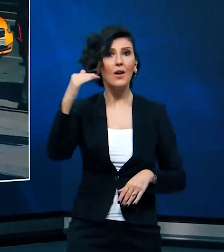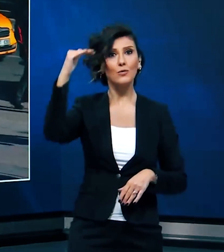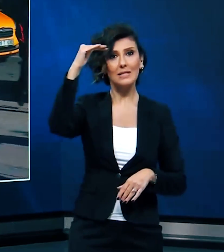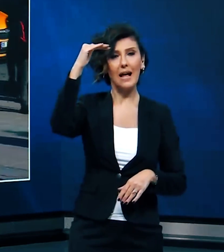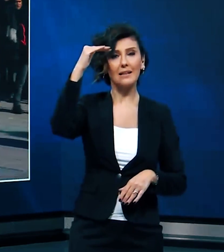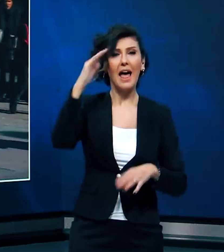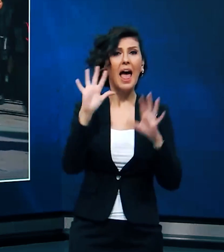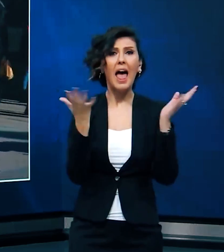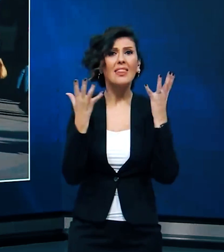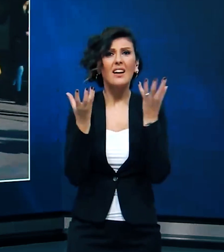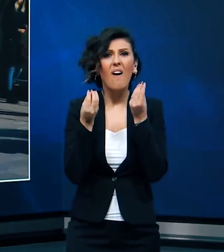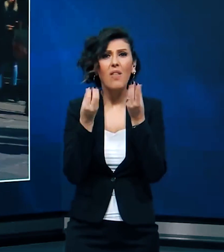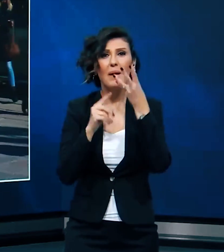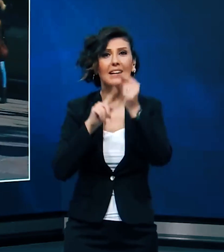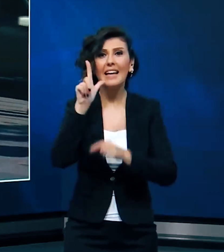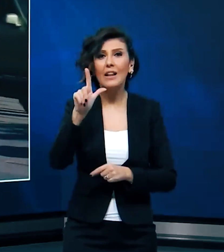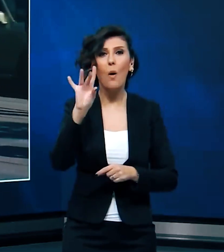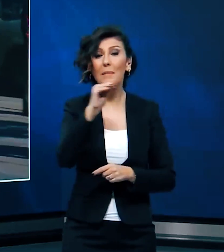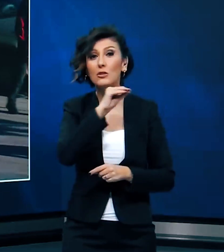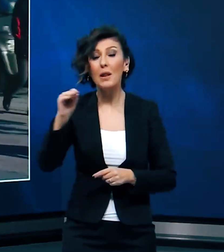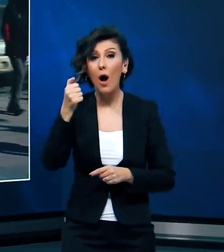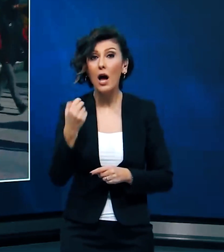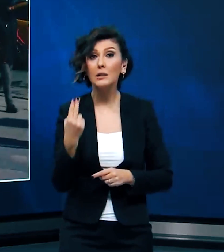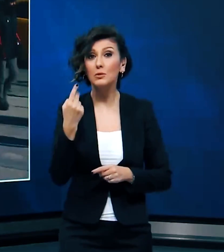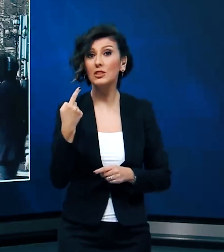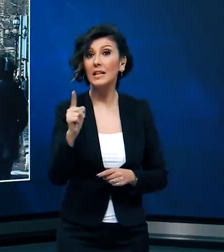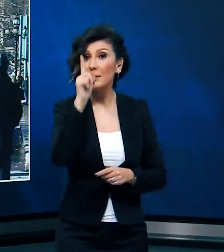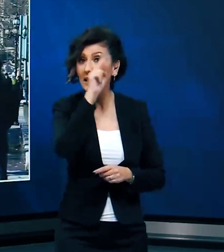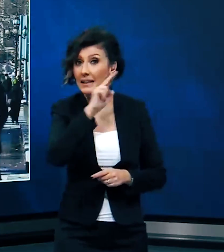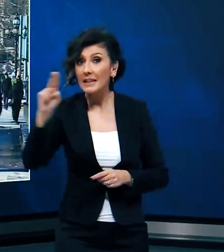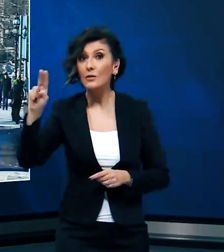yükseldi. En kalabalık il